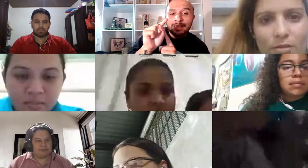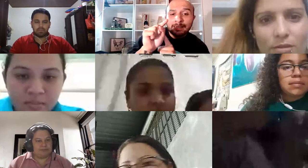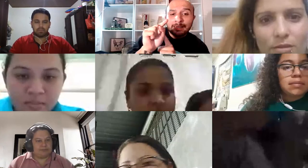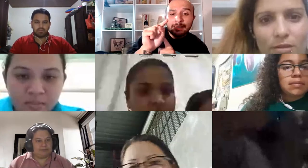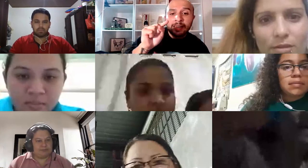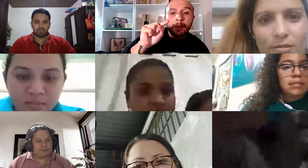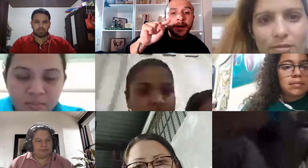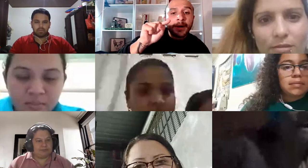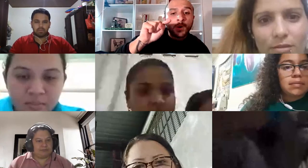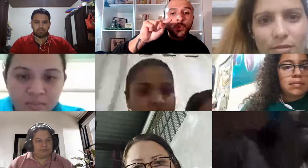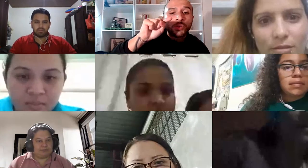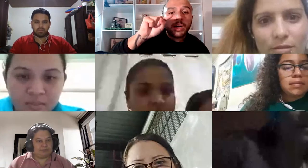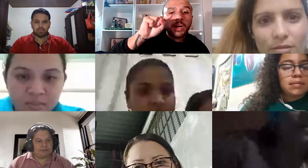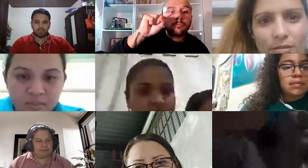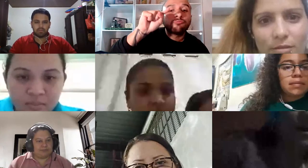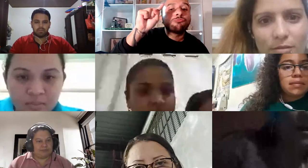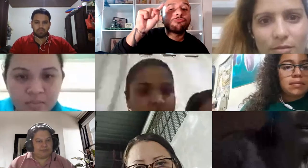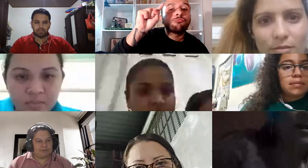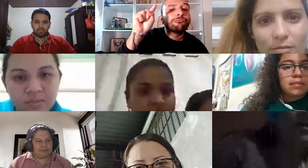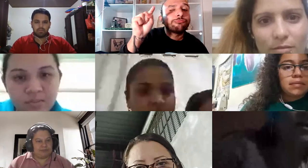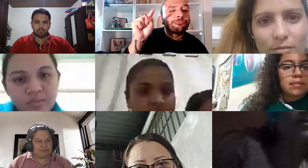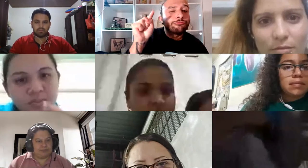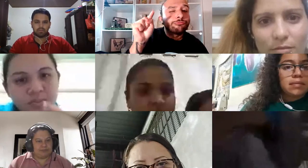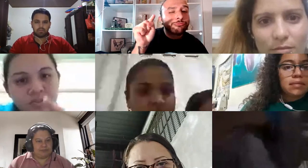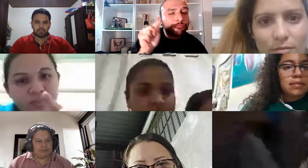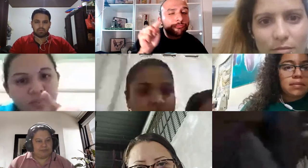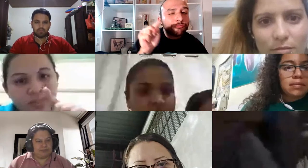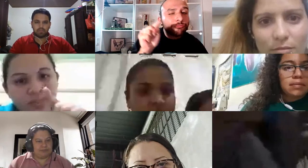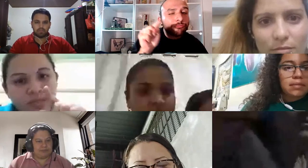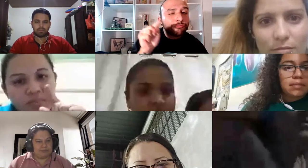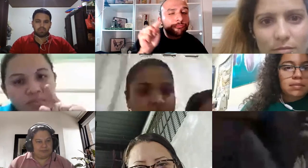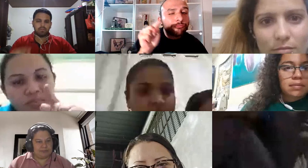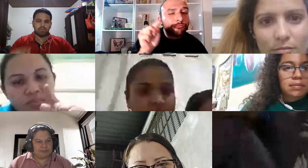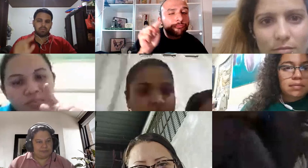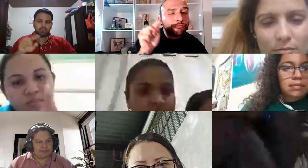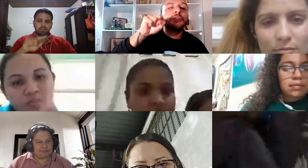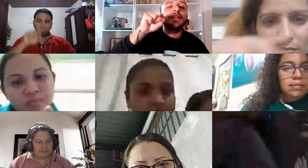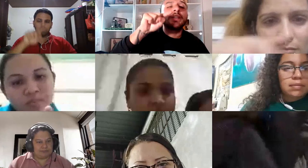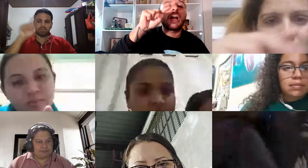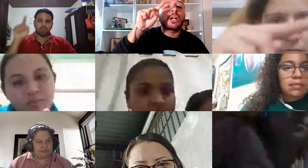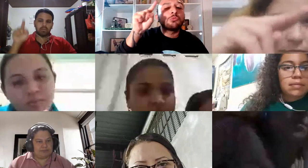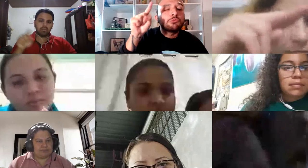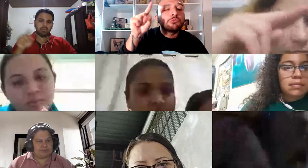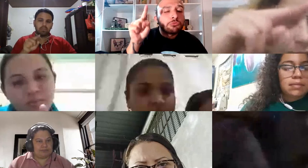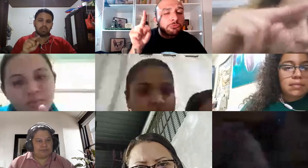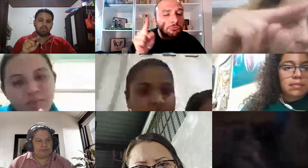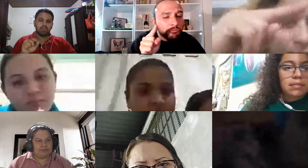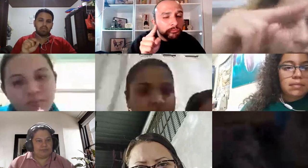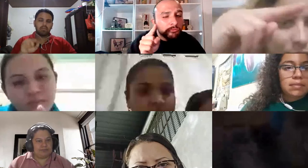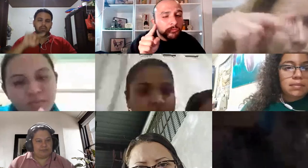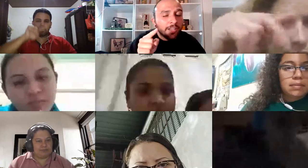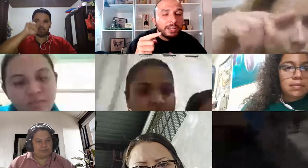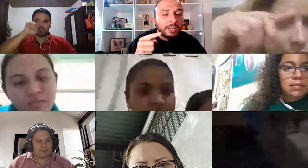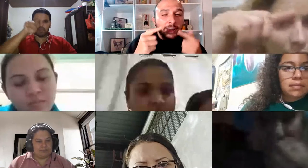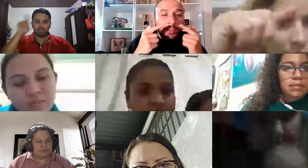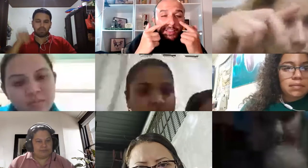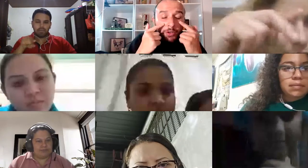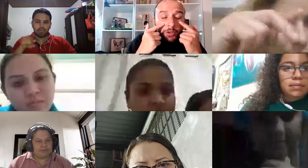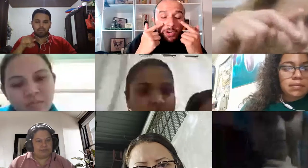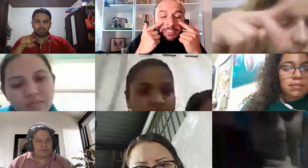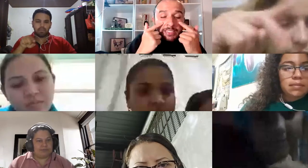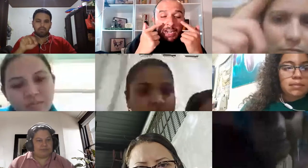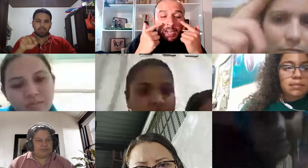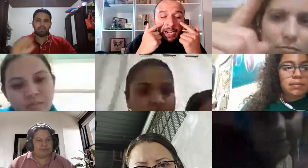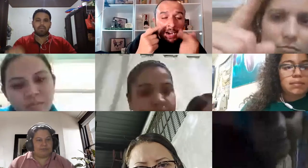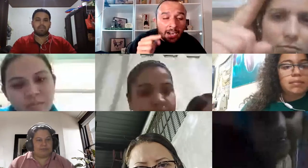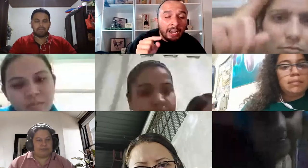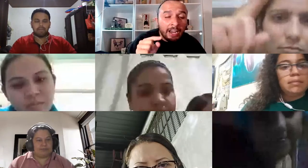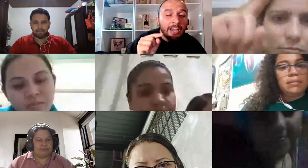la seña de pregunta. Voy a preguntar algo. Tengo que hacer la cara